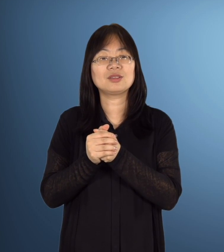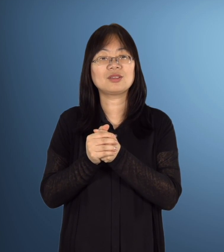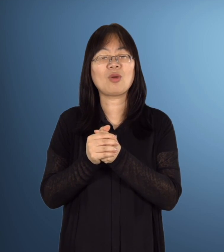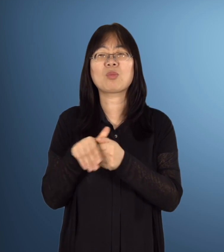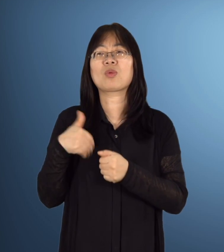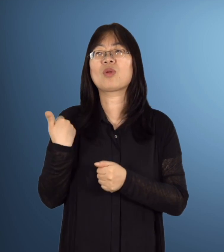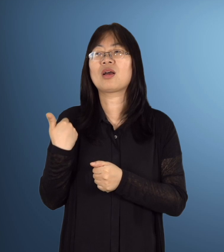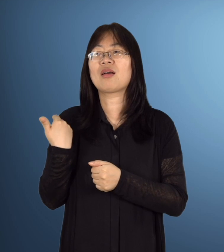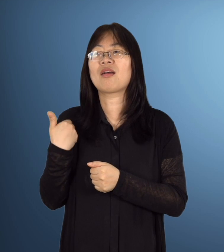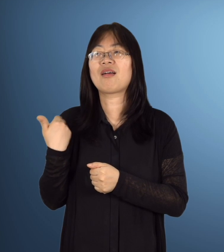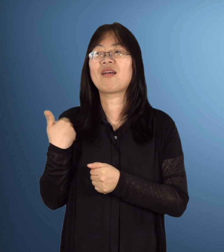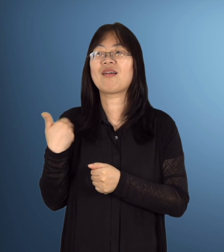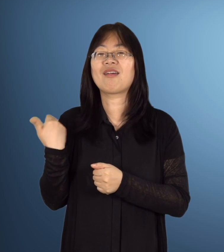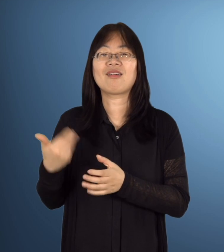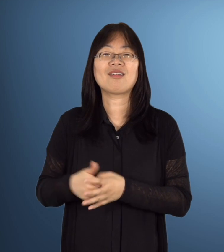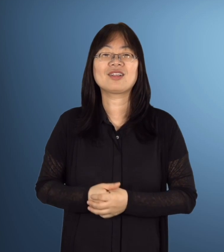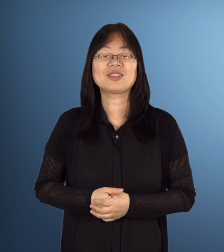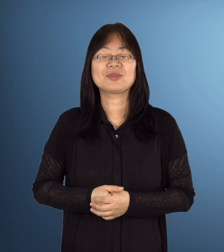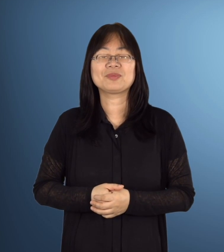모르죠. 예.